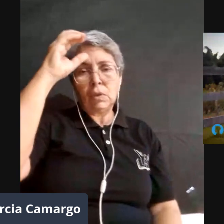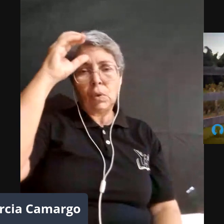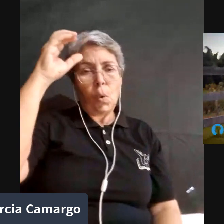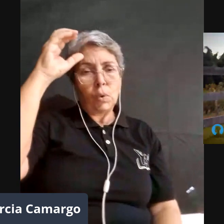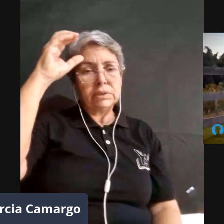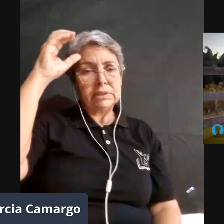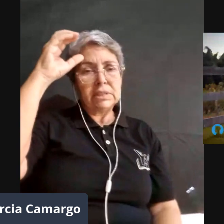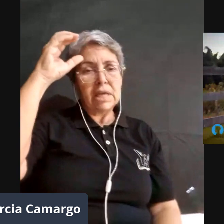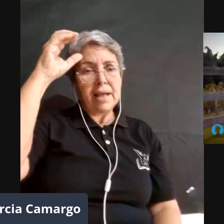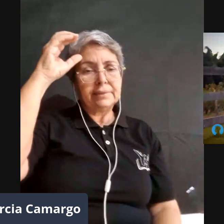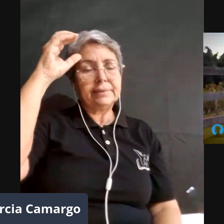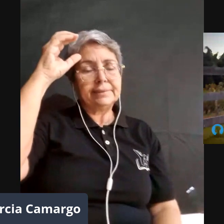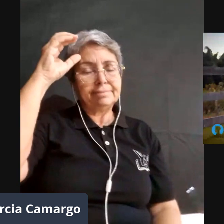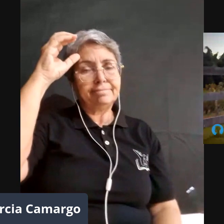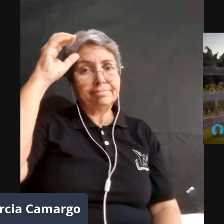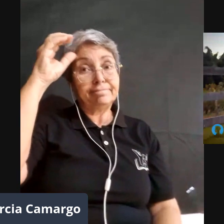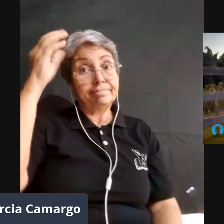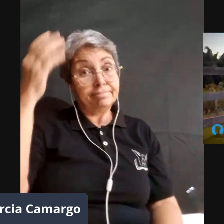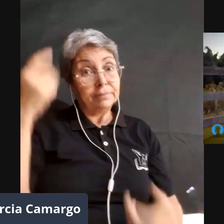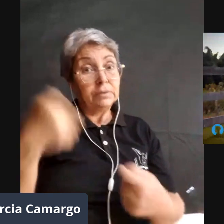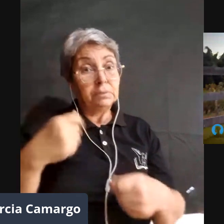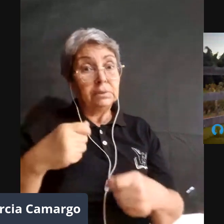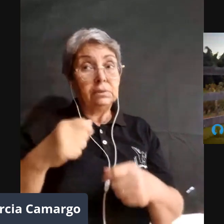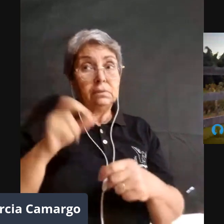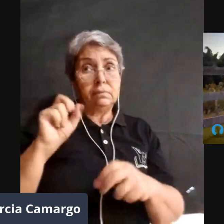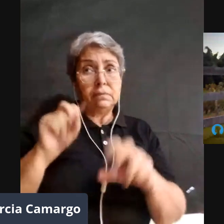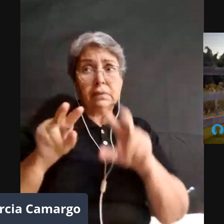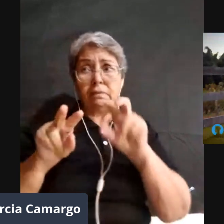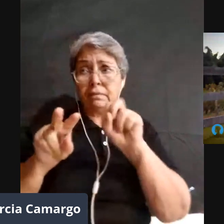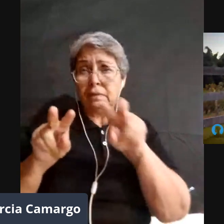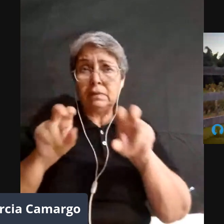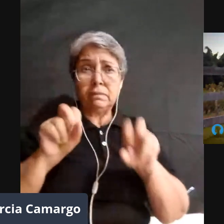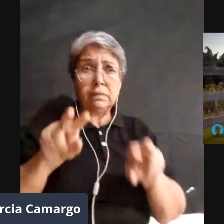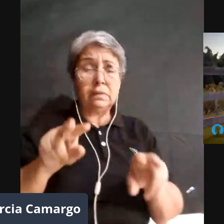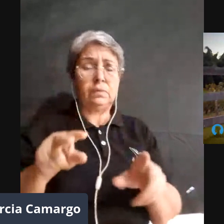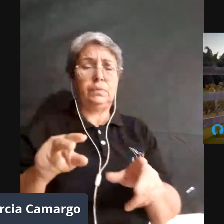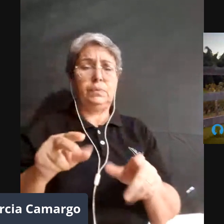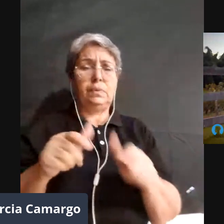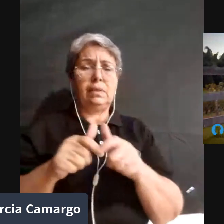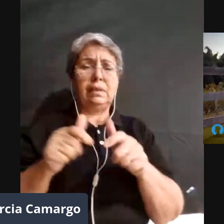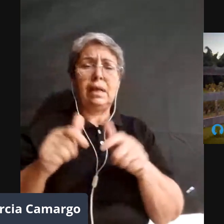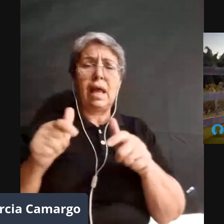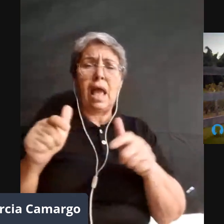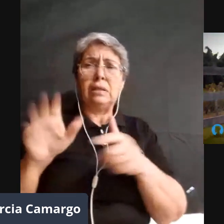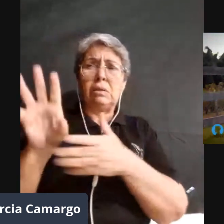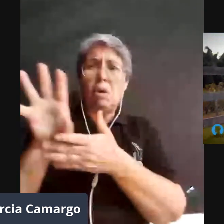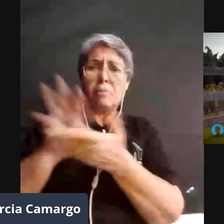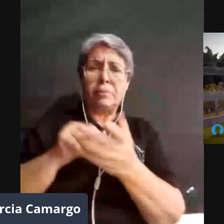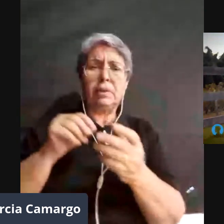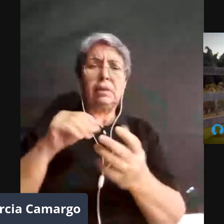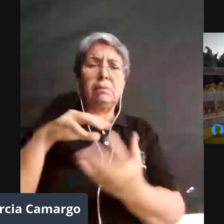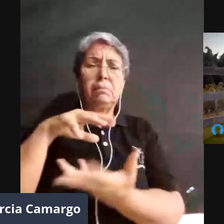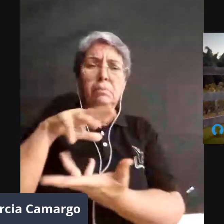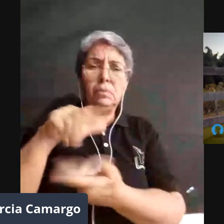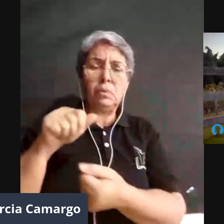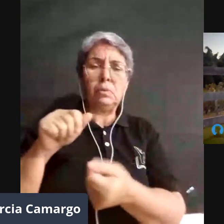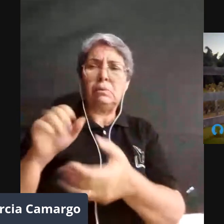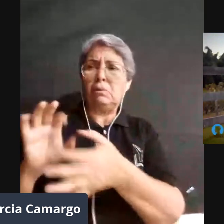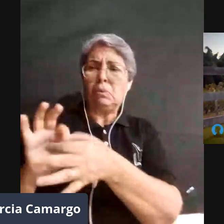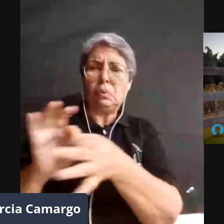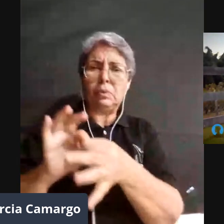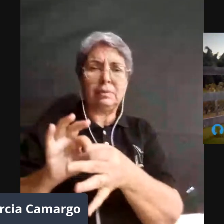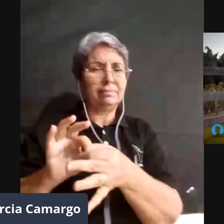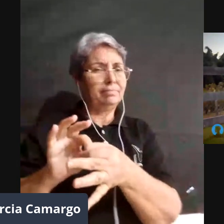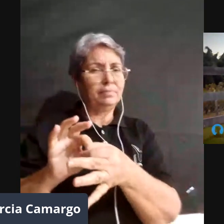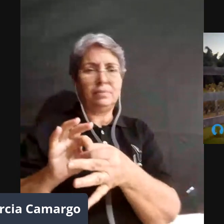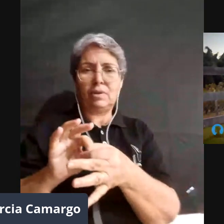só crescem, essa nossa situação, a monidão, o mundanismo, meus irmãos, são resultado direto, é uma colheita mesmo. Se